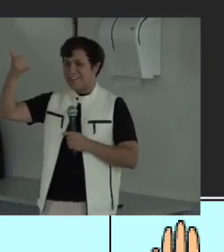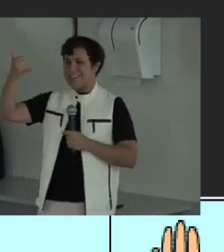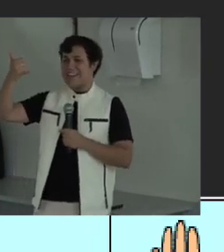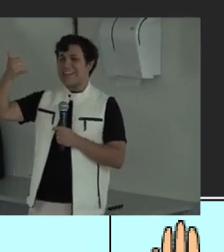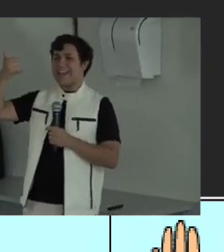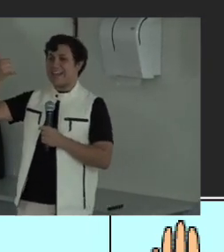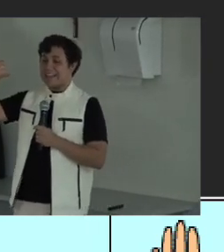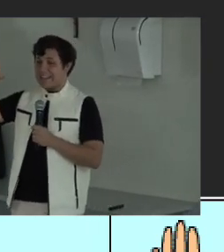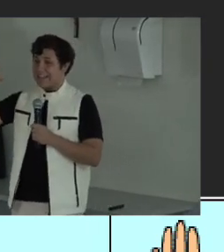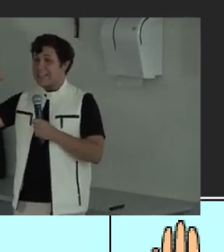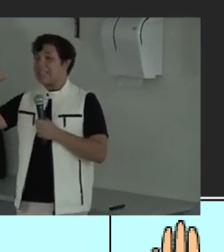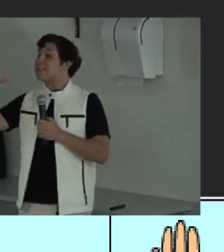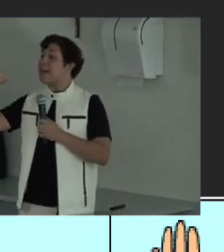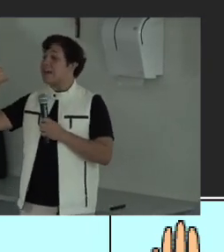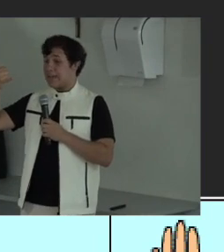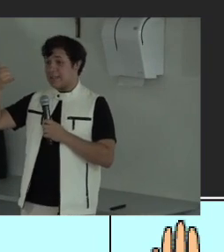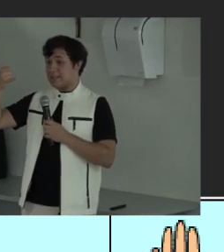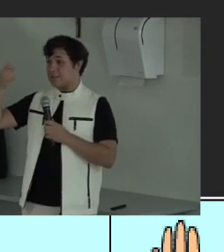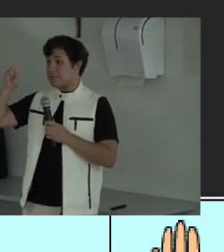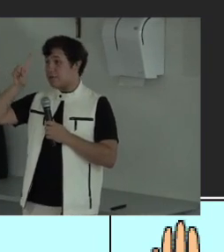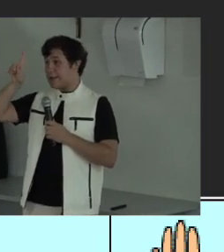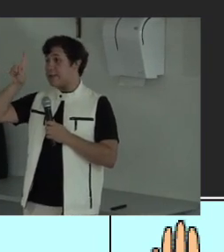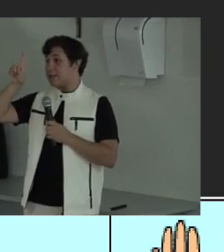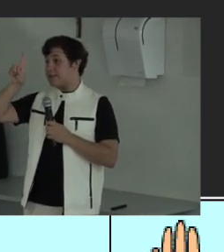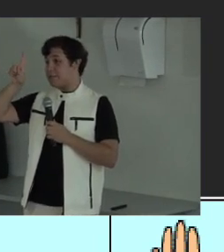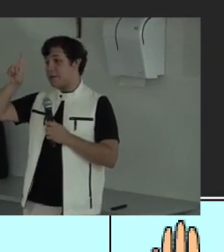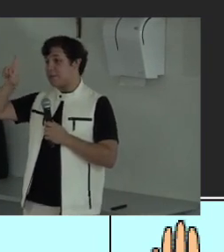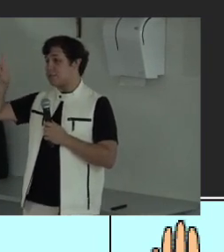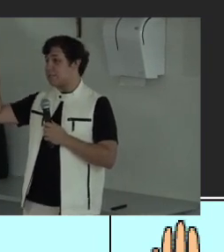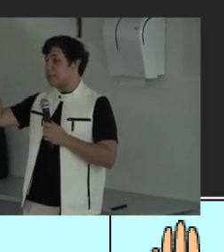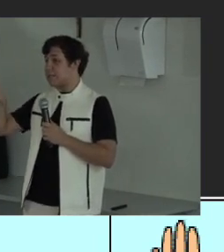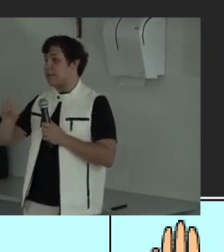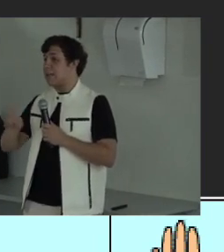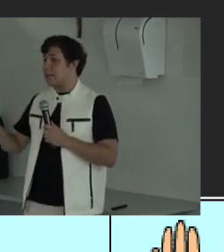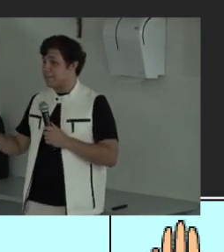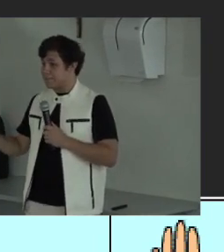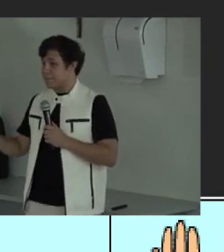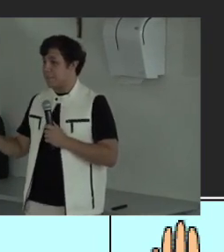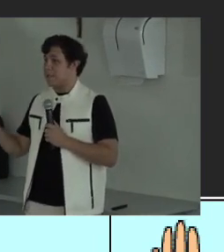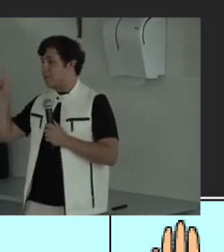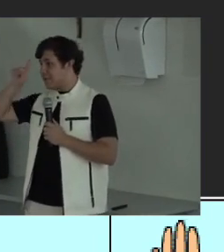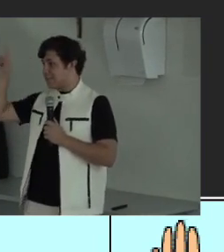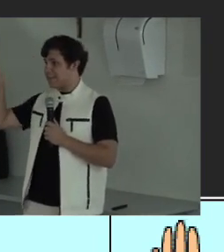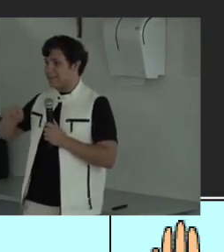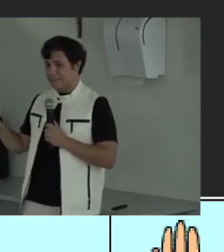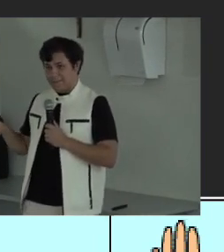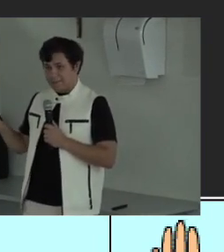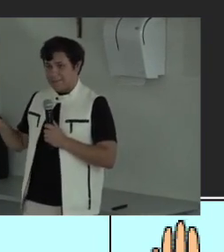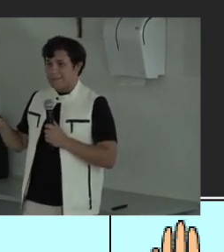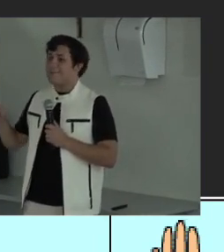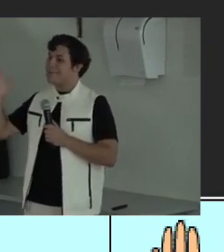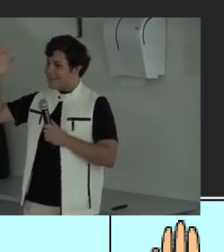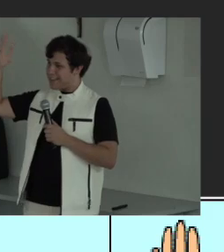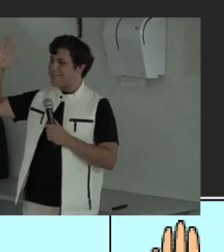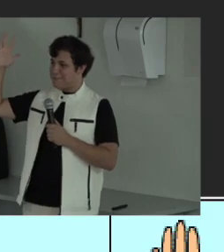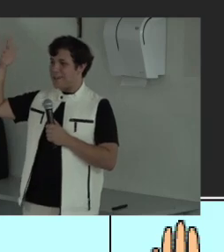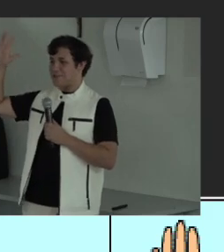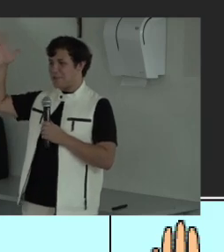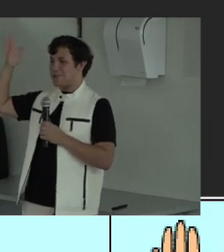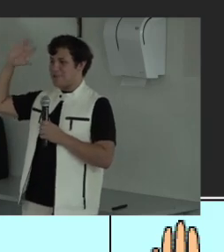Y. Y la Z es, con el índice dibujamos una Z en el aire. Z. Muy bien, un aplauso para